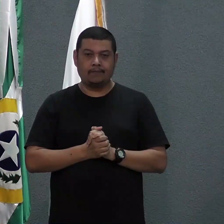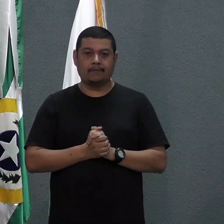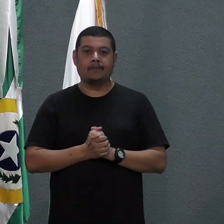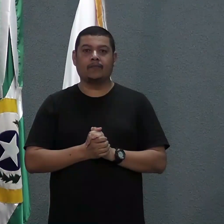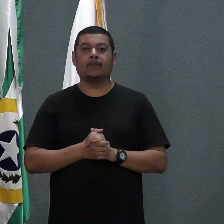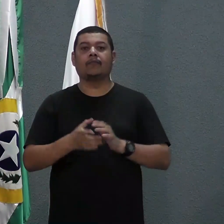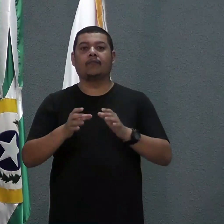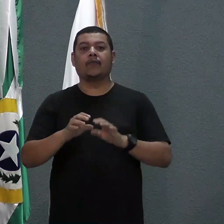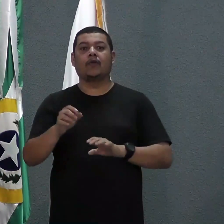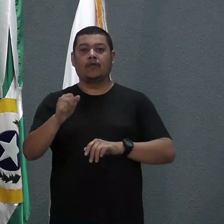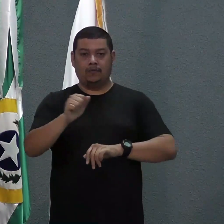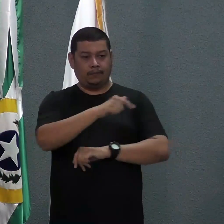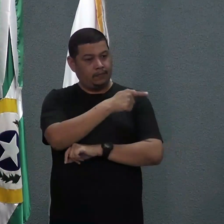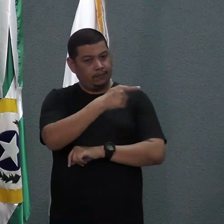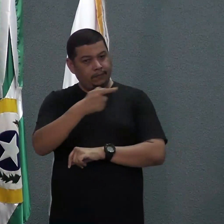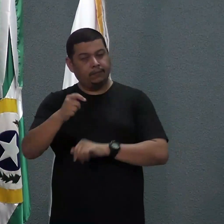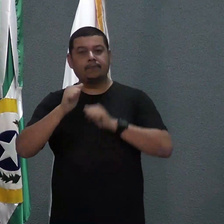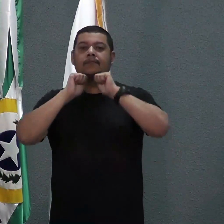semana abençoada,